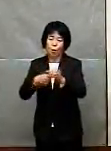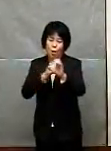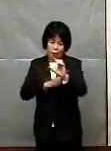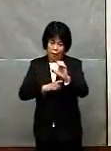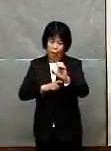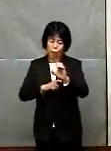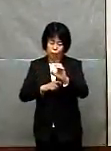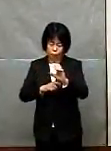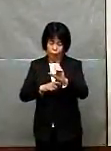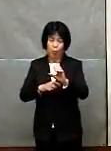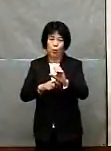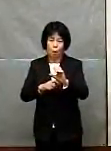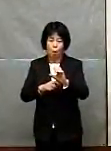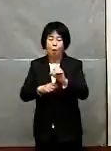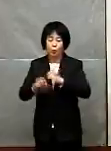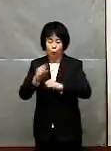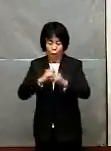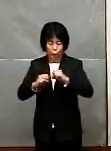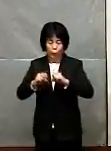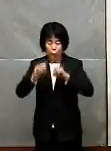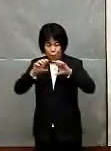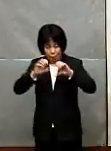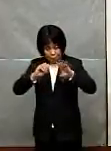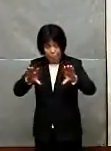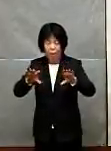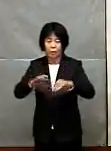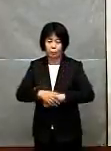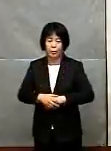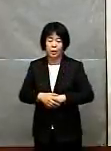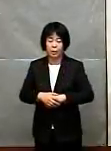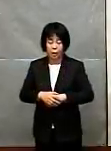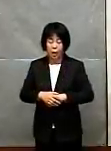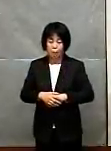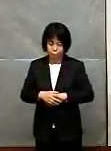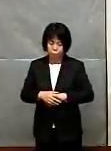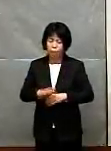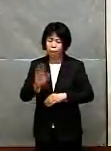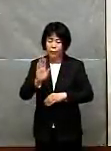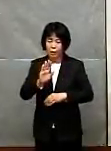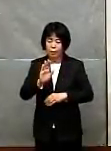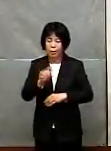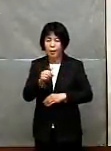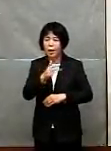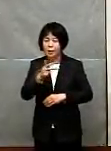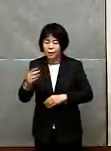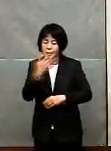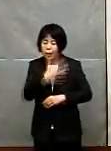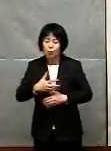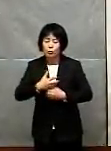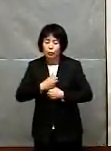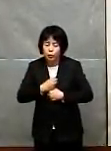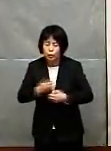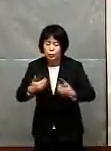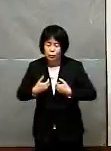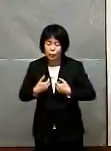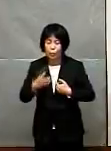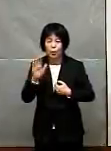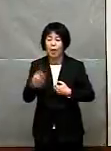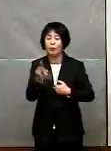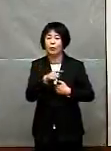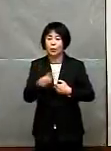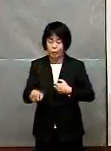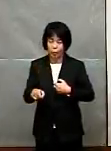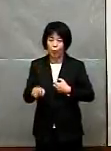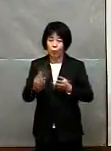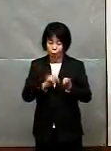みを広く呼びかけてまいります。なお、健康に留意する必要のある方や病院、福祉